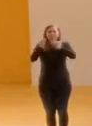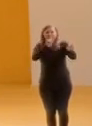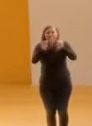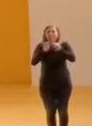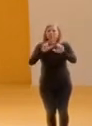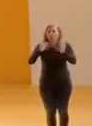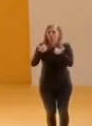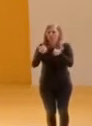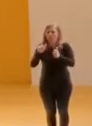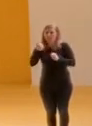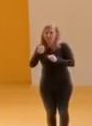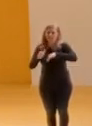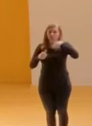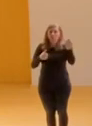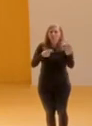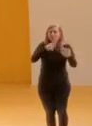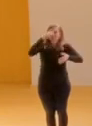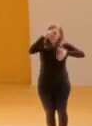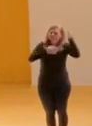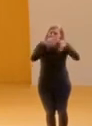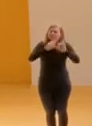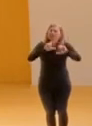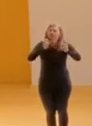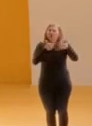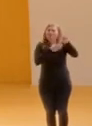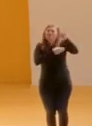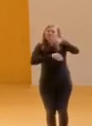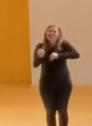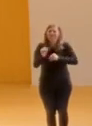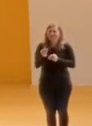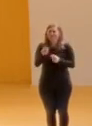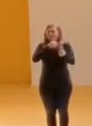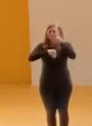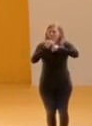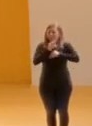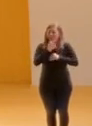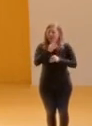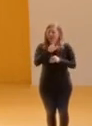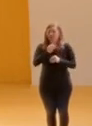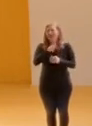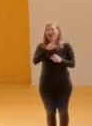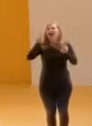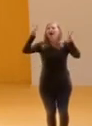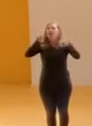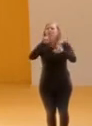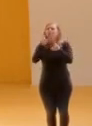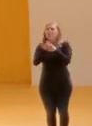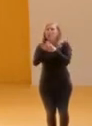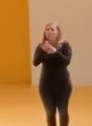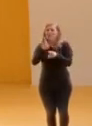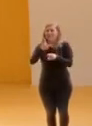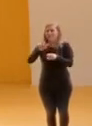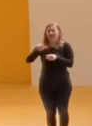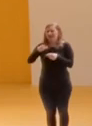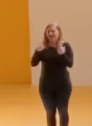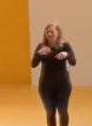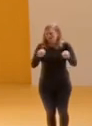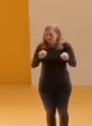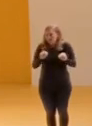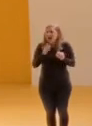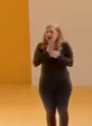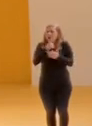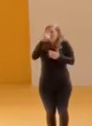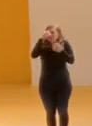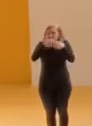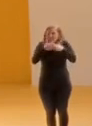rozważenia dotyczące tego co może być bardziej kaloryczne bez używania pojęcia kalorii Generalnie rzecz biorąc Co może być bardziej kaloryczne